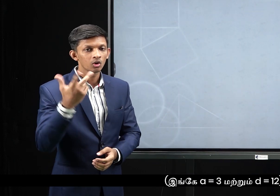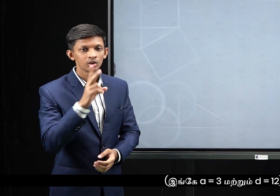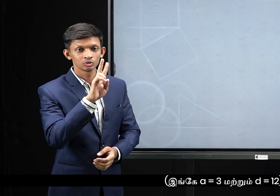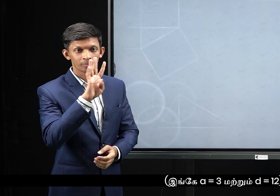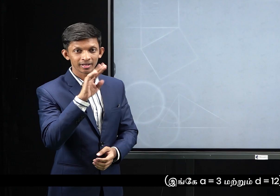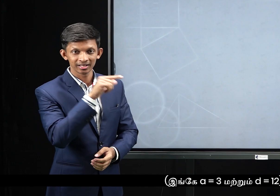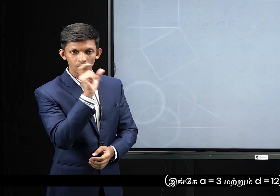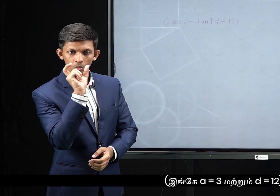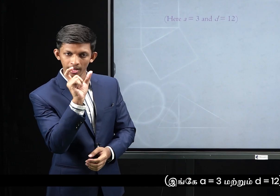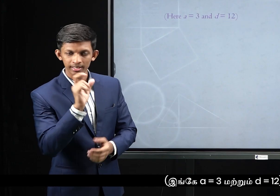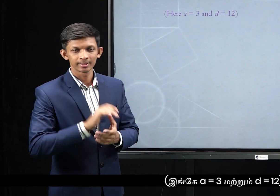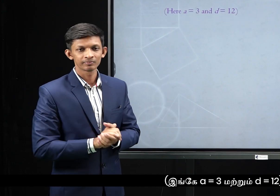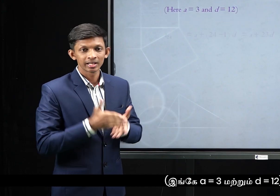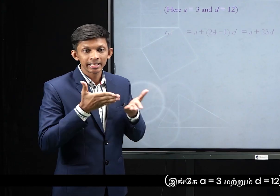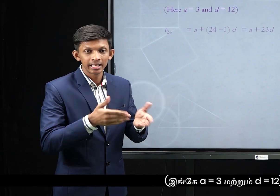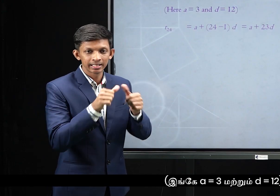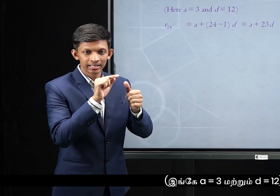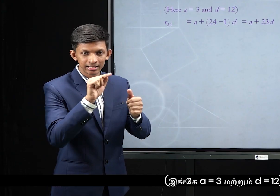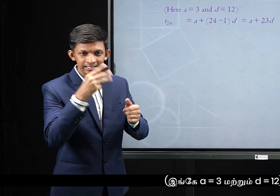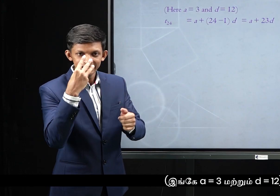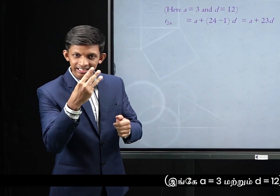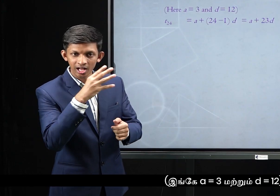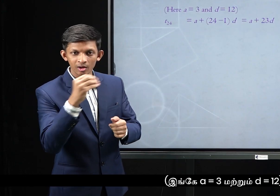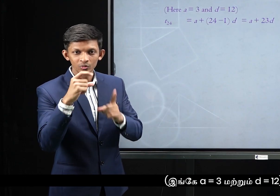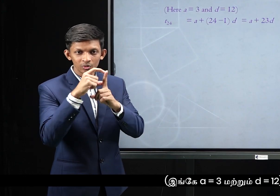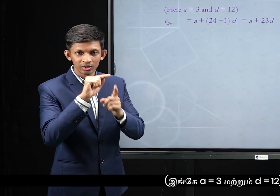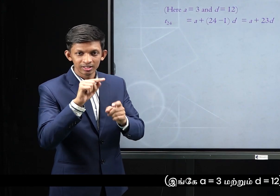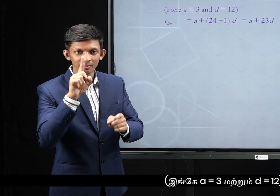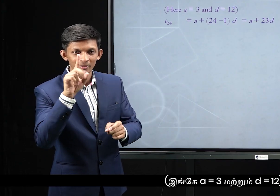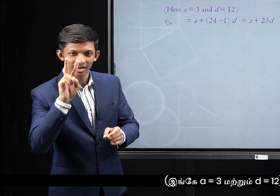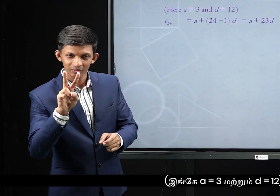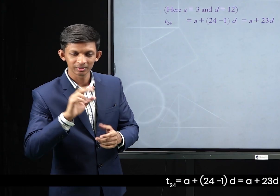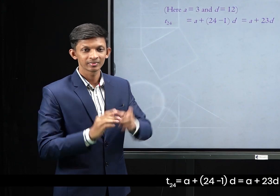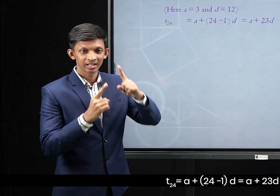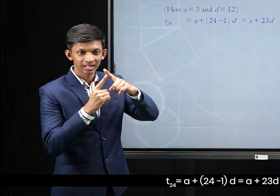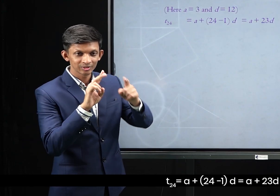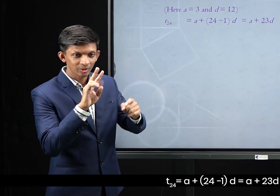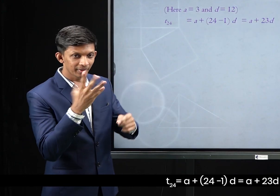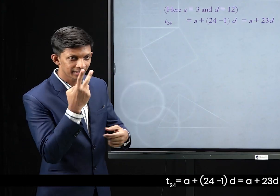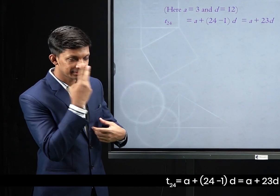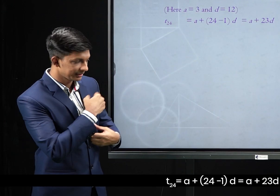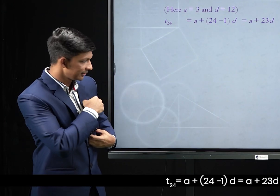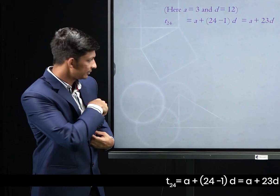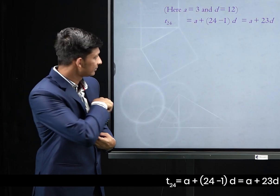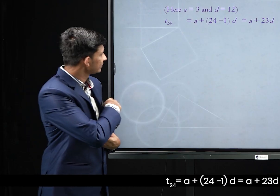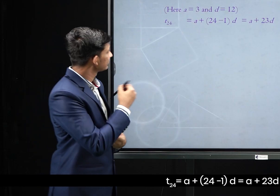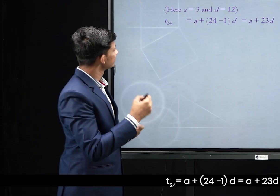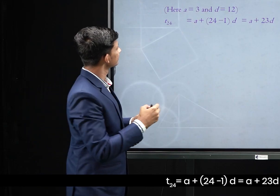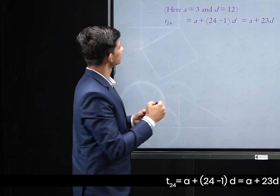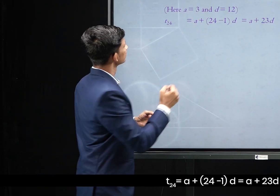அதாவது இங்கே ஏ ஈடு 3 மற்றும் டி ஈடு 12. டி 24 ஈடு